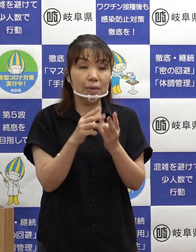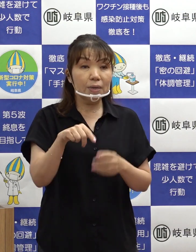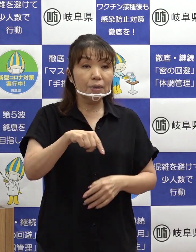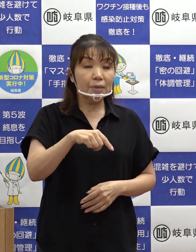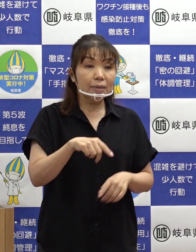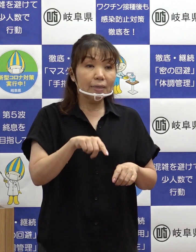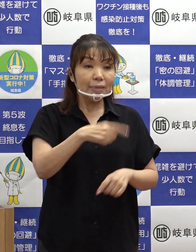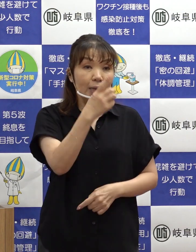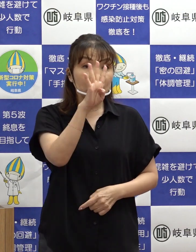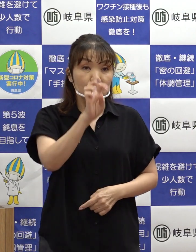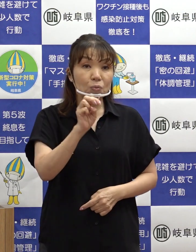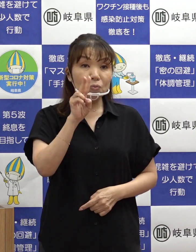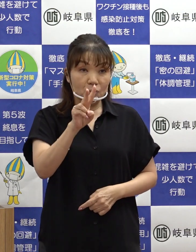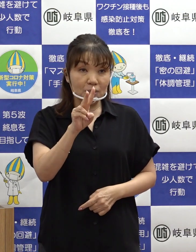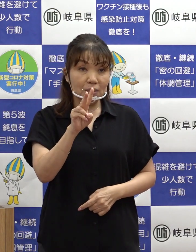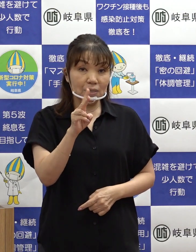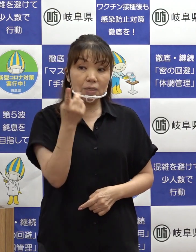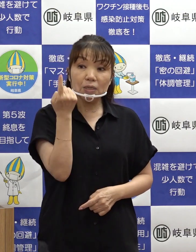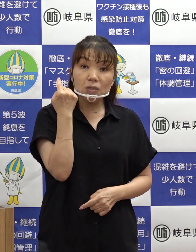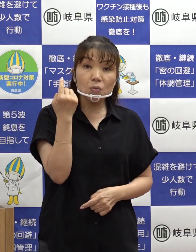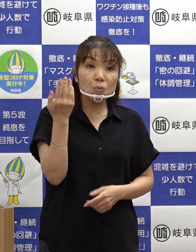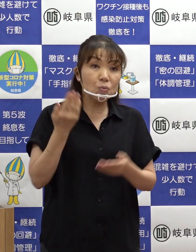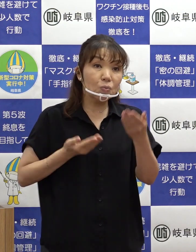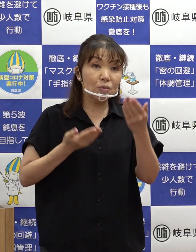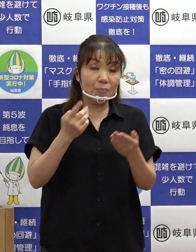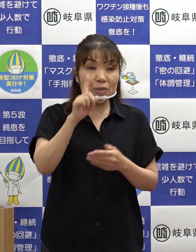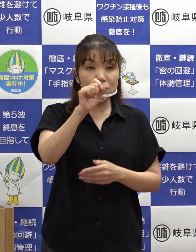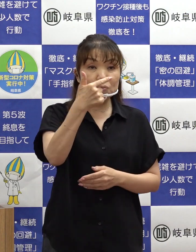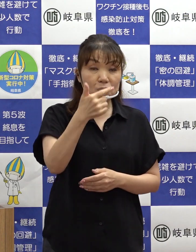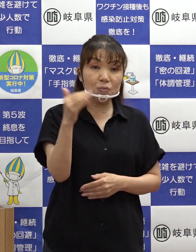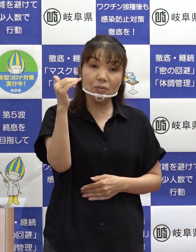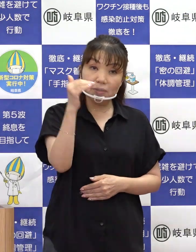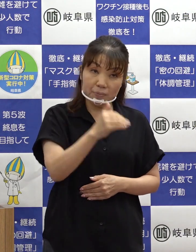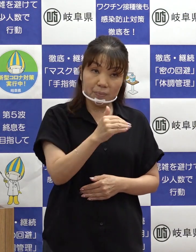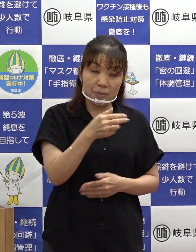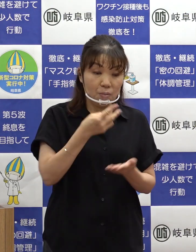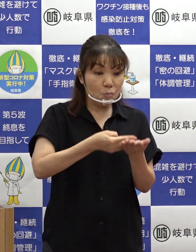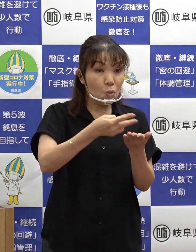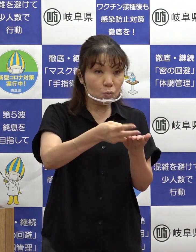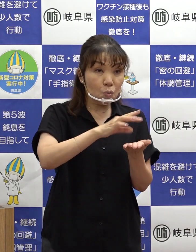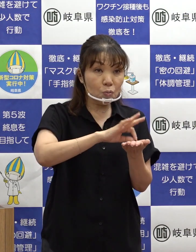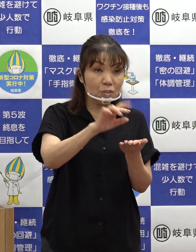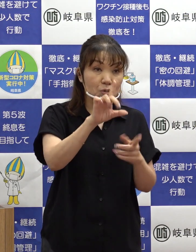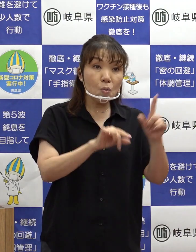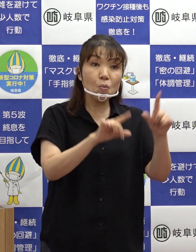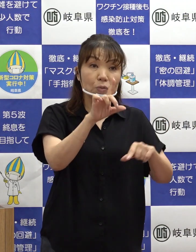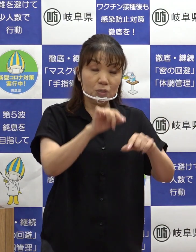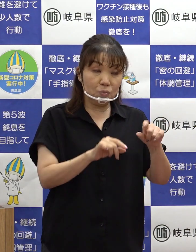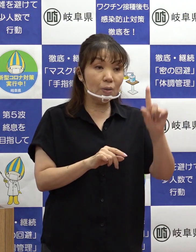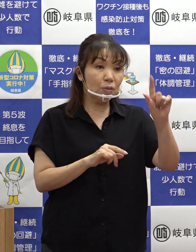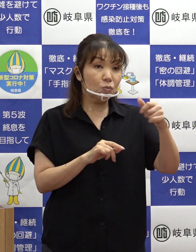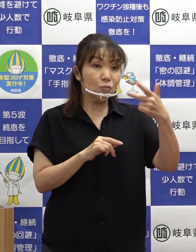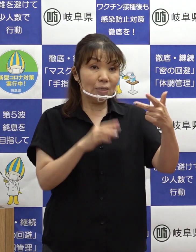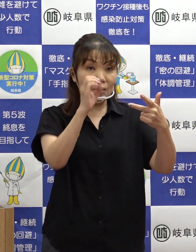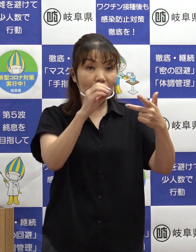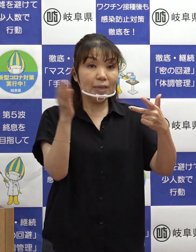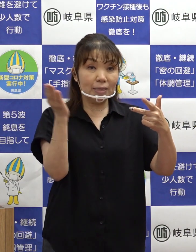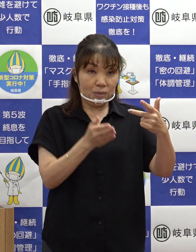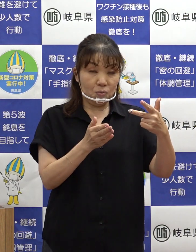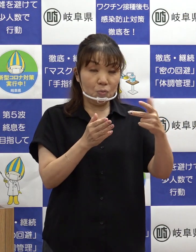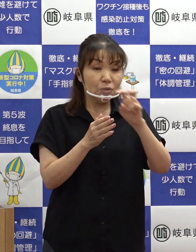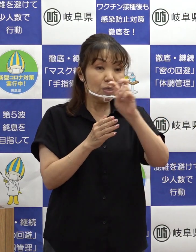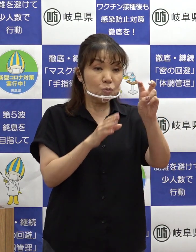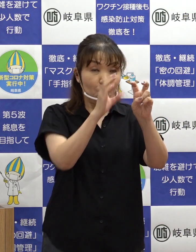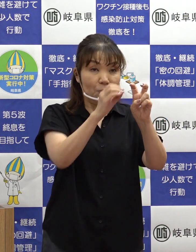144人ということで、前日から16人減りまして、病床の使用率が 17.6% ということで、20% はっき